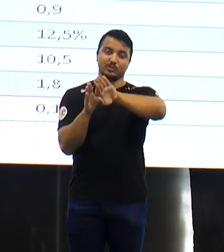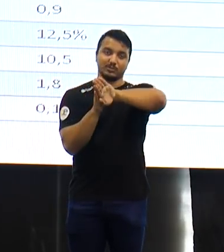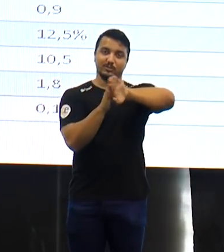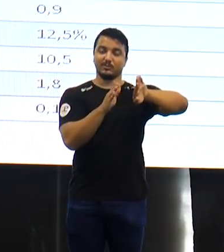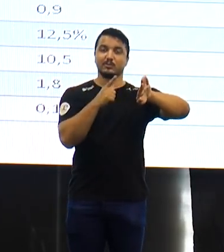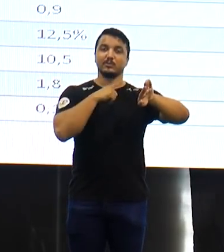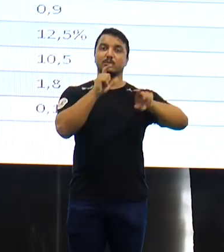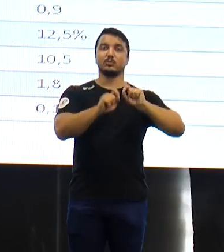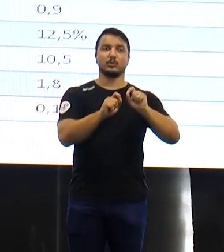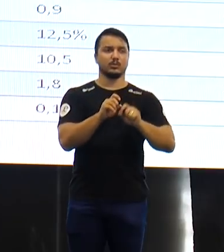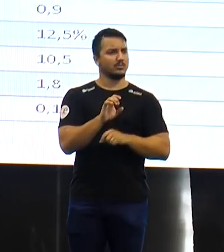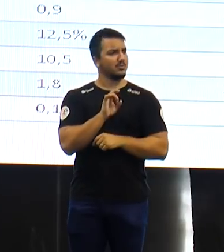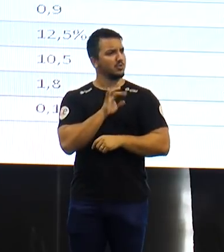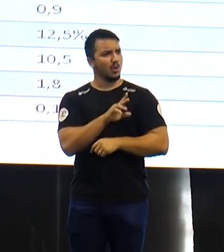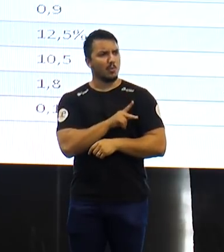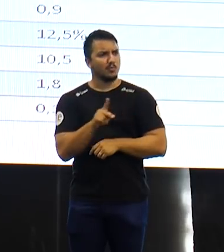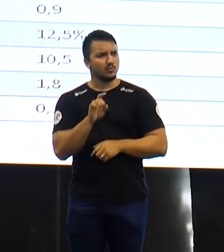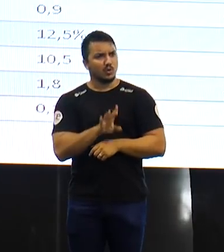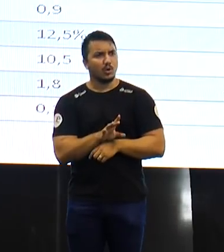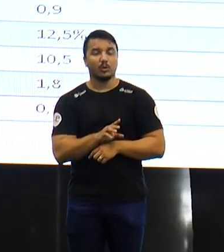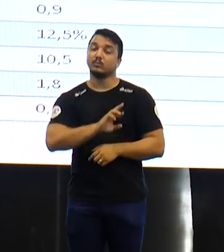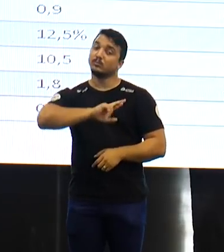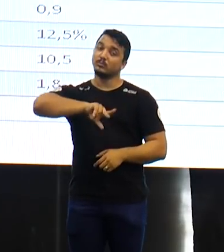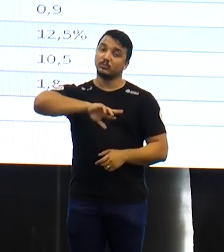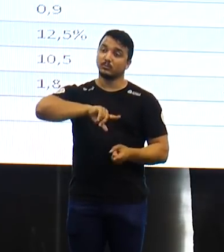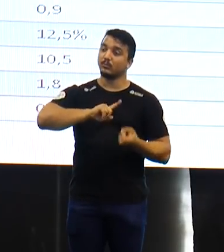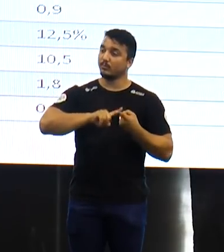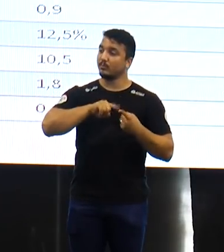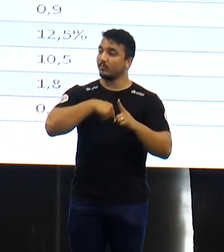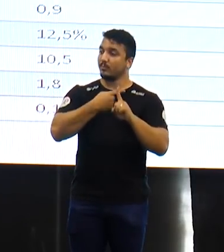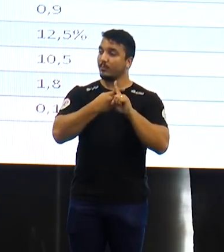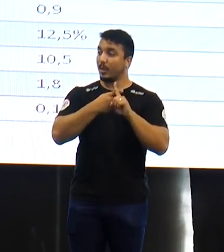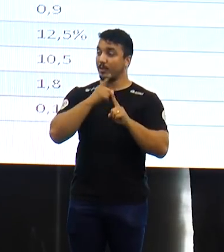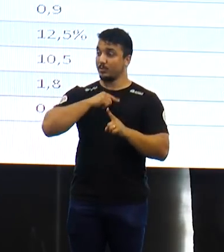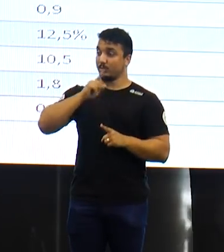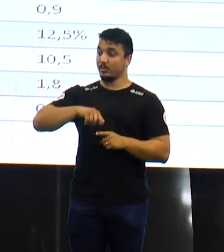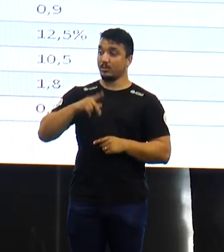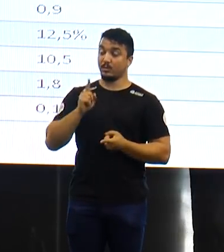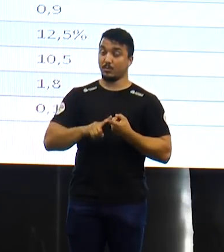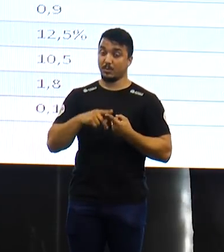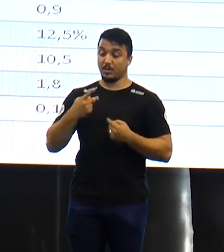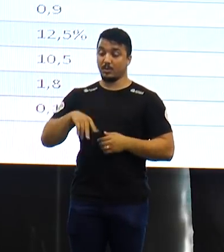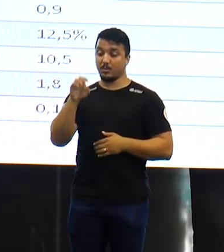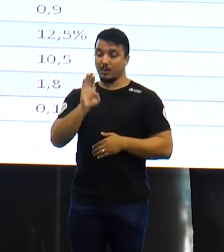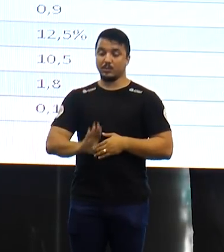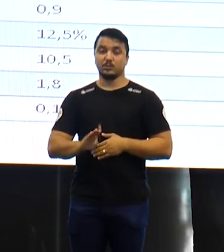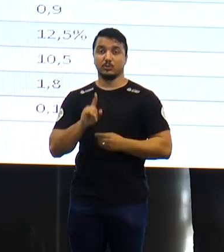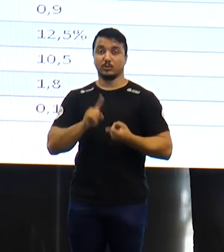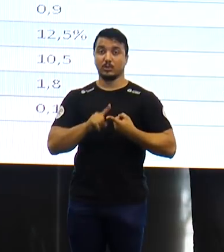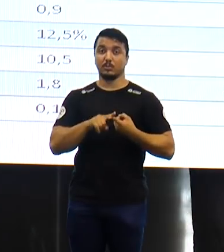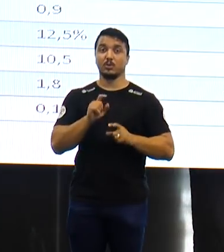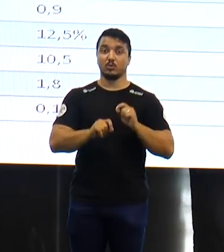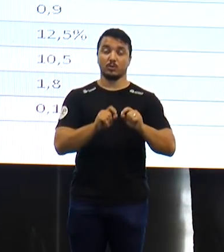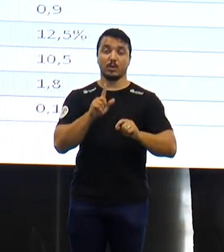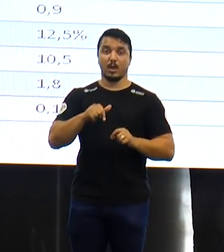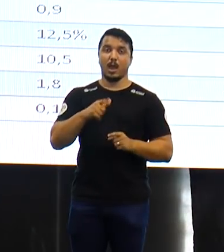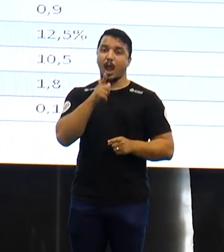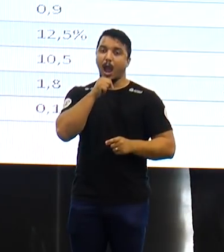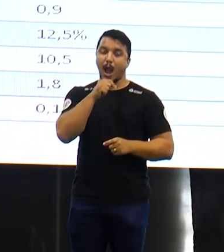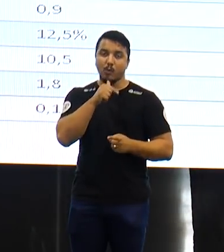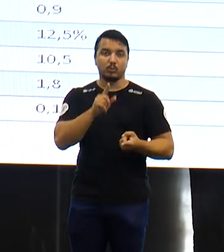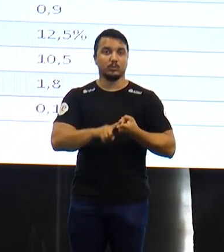temos. Professor, é só isso? Não. Brasil é um país grande também em